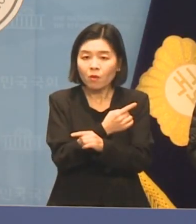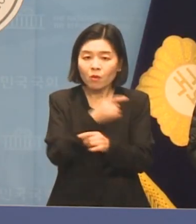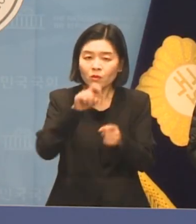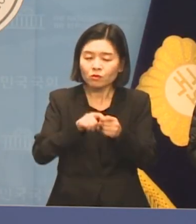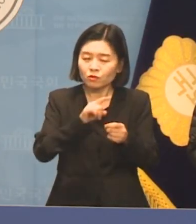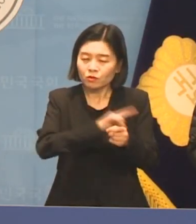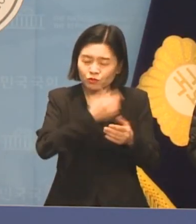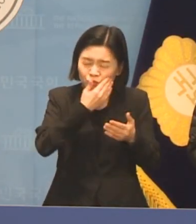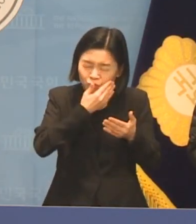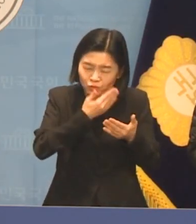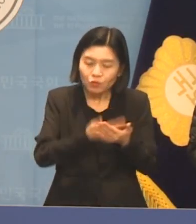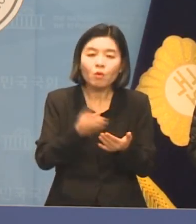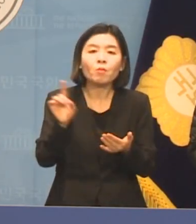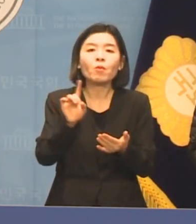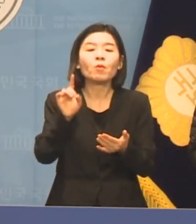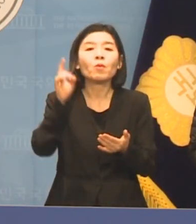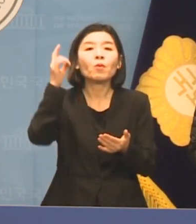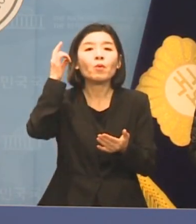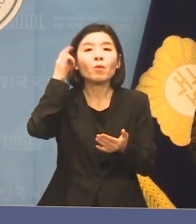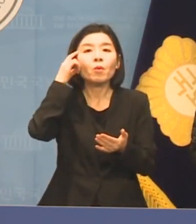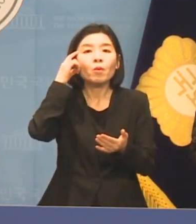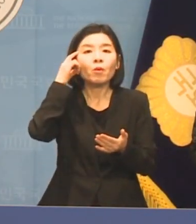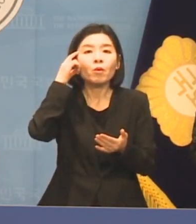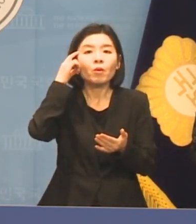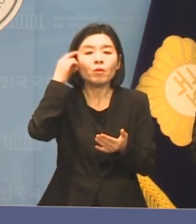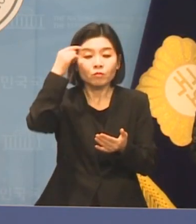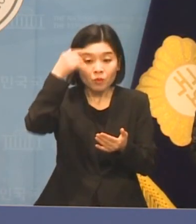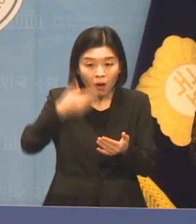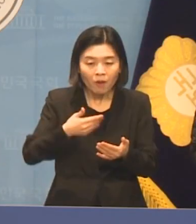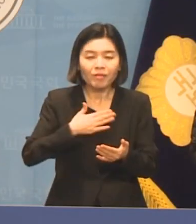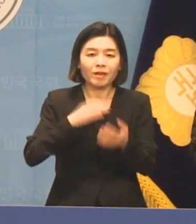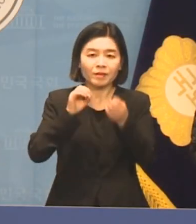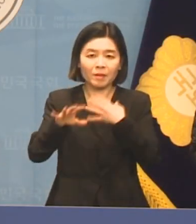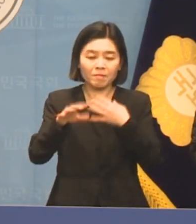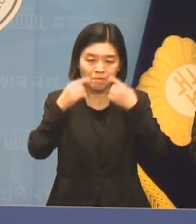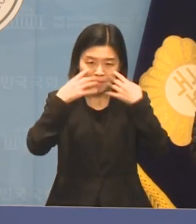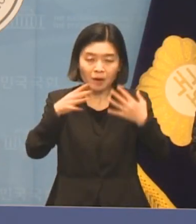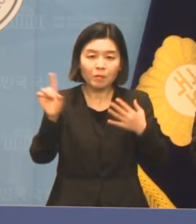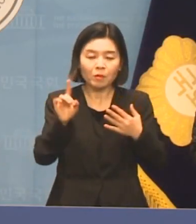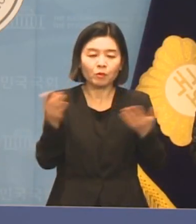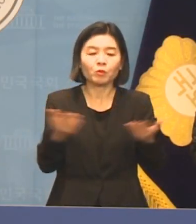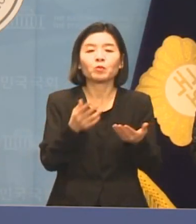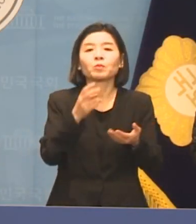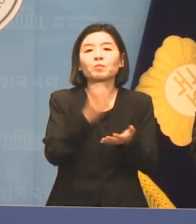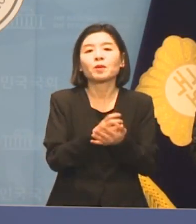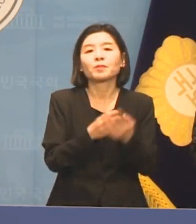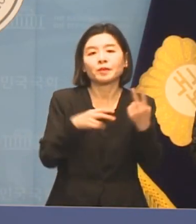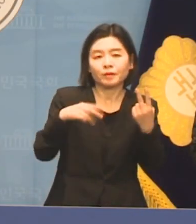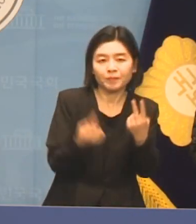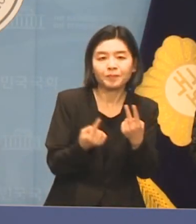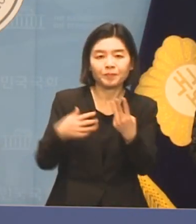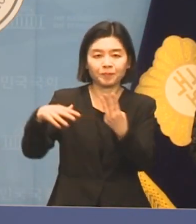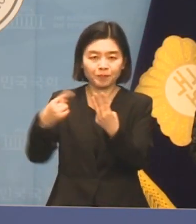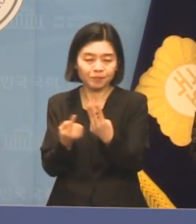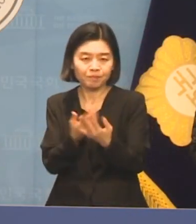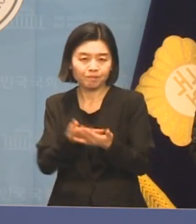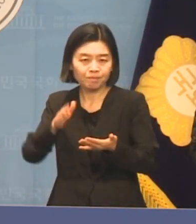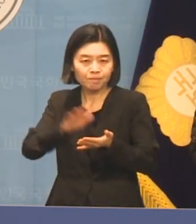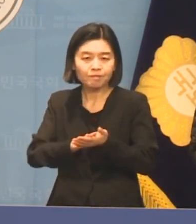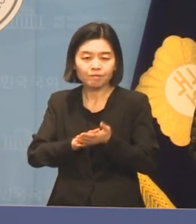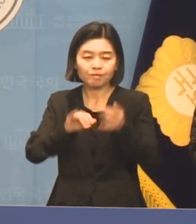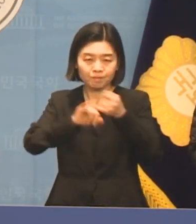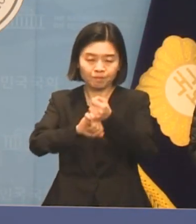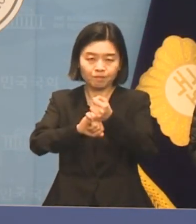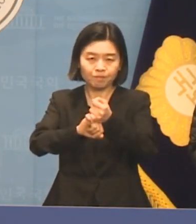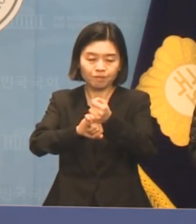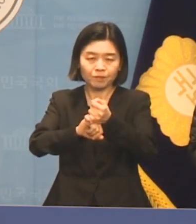묻는다면 저는 한치의 망설임 없이 노조법 2조, 3조 개정이라고 대답할 수